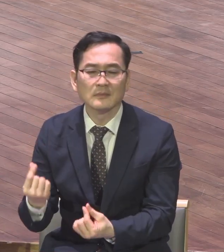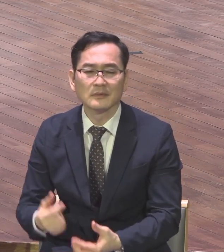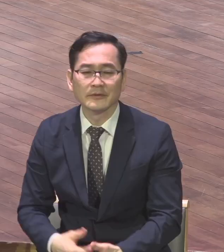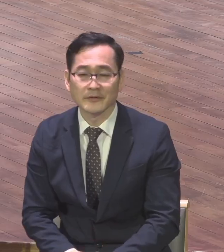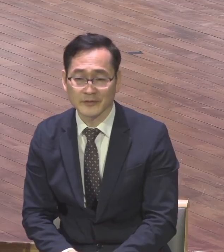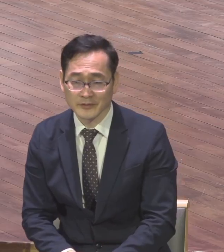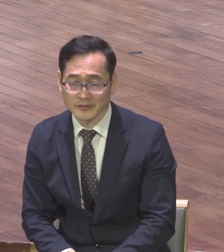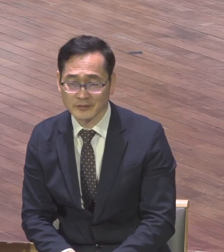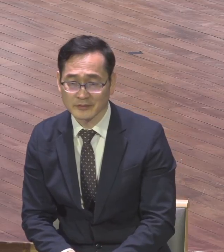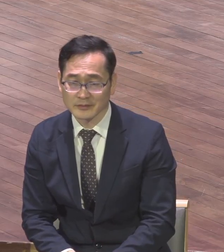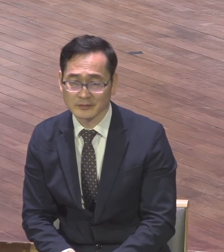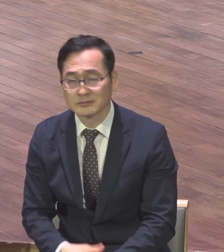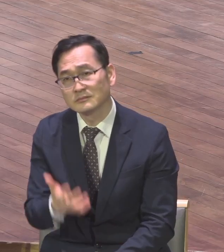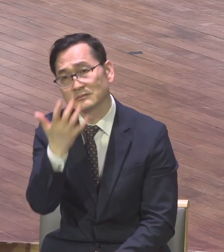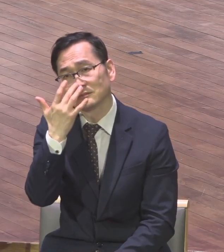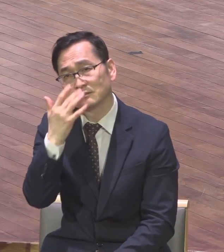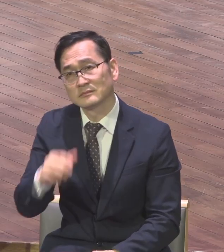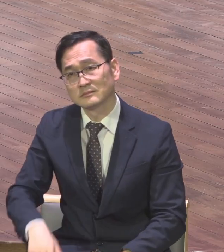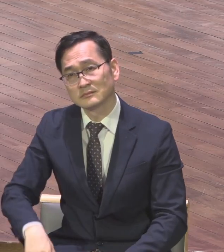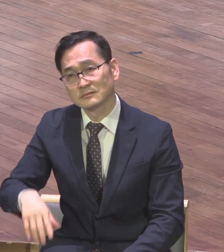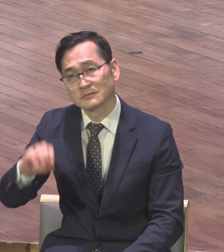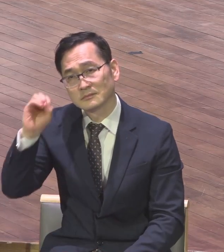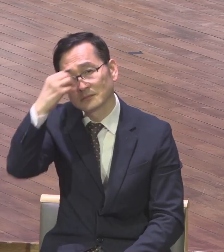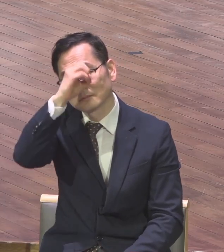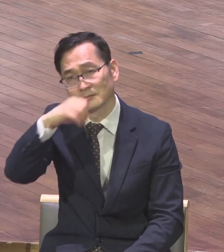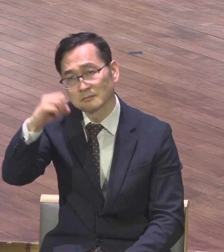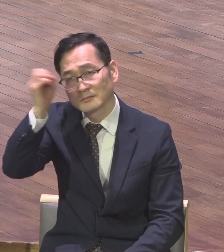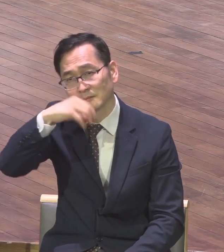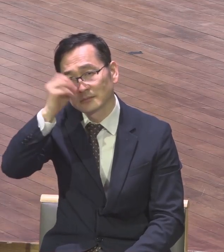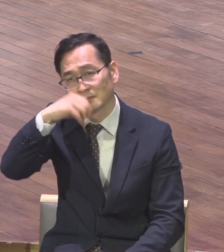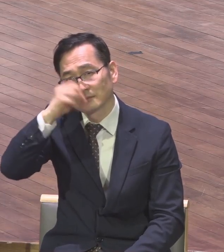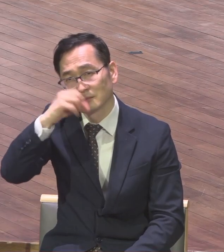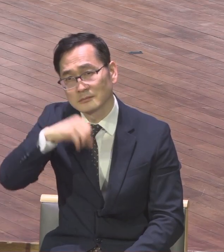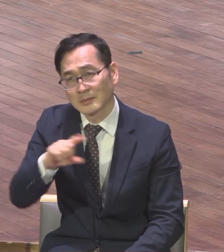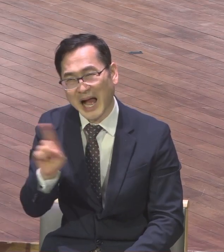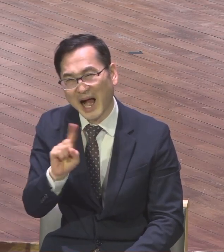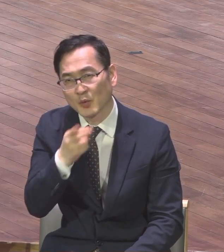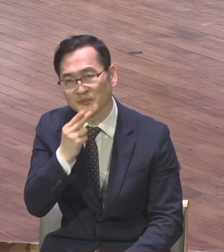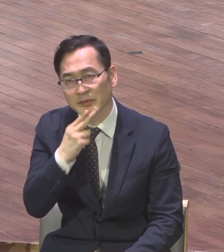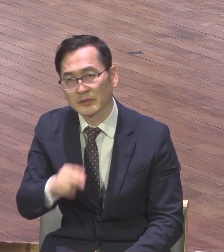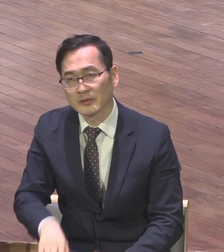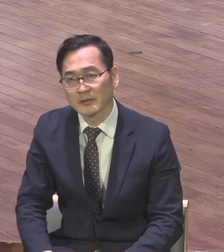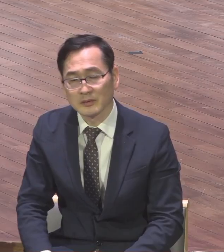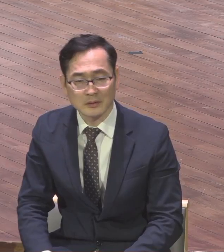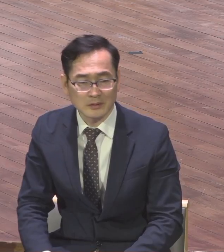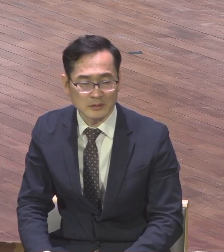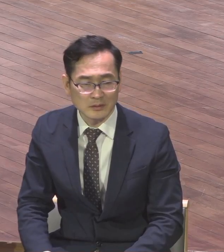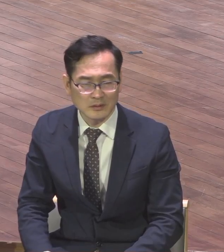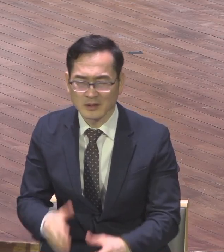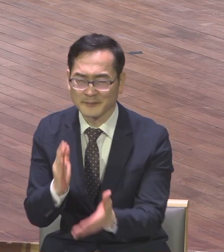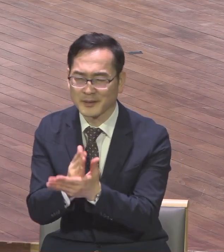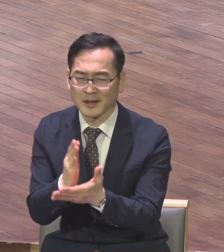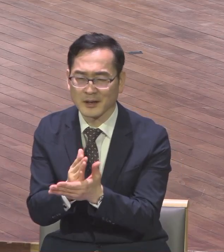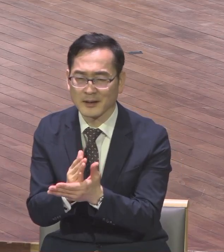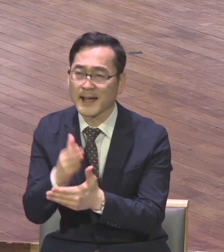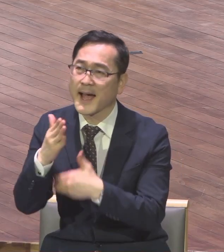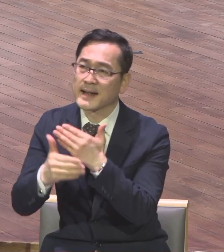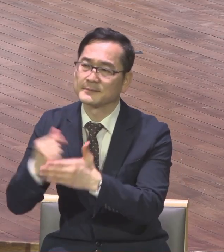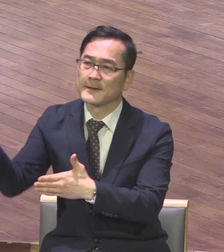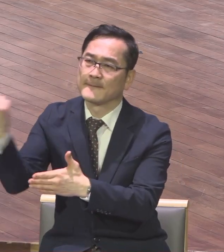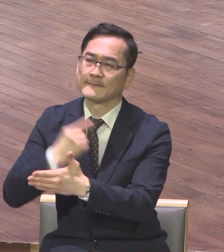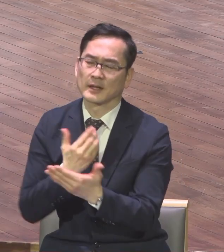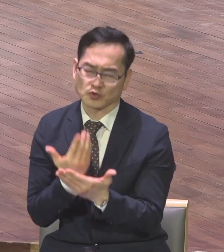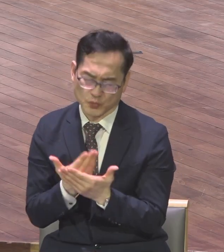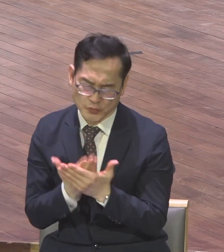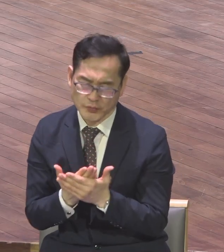없이 뭘 교회 나옵니까? 예배를 왜 드립니까? 성령의 음성 들으려고. 하나님 뜻이 내게 임하기를